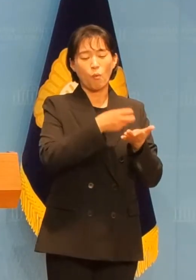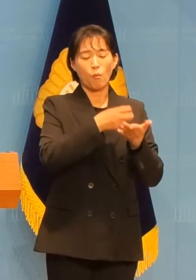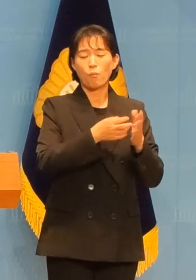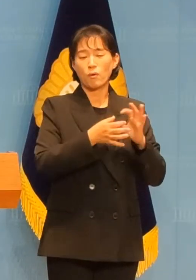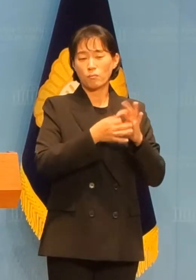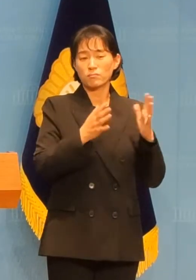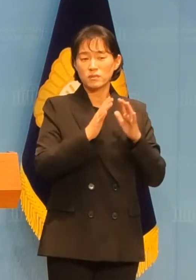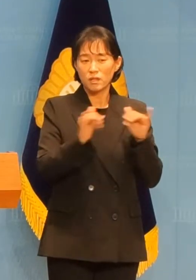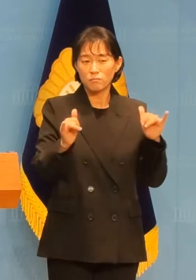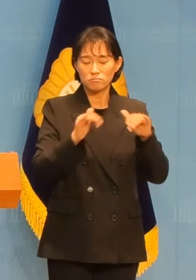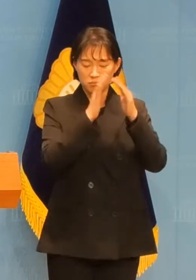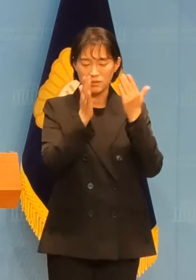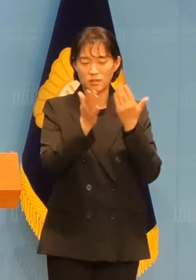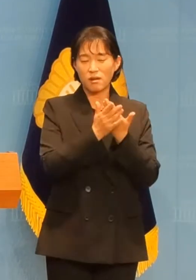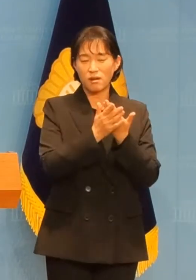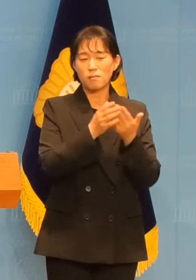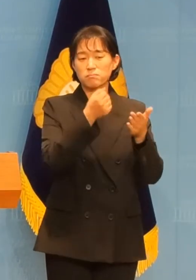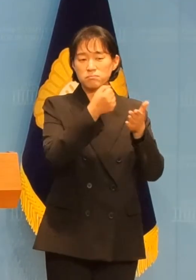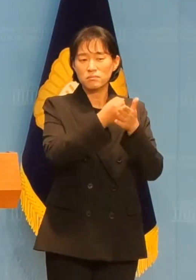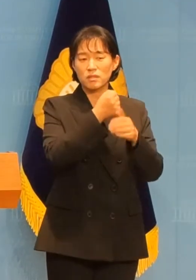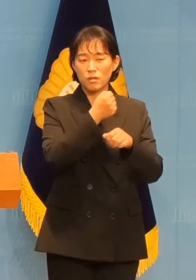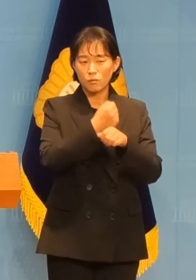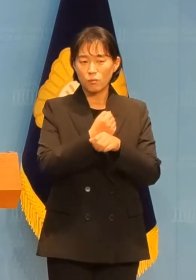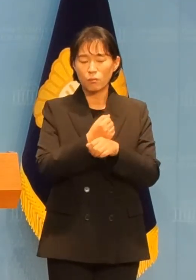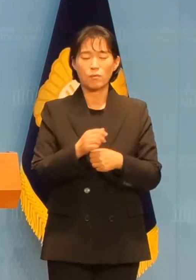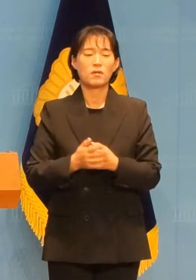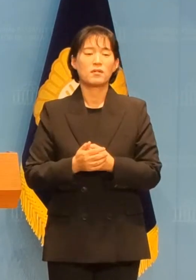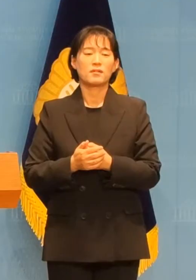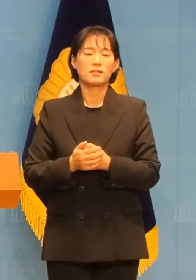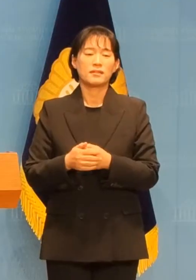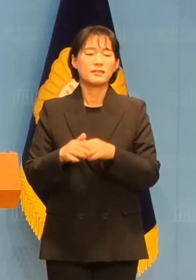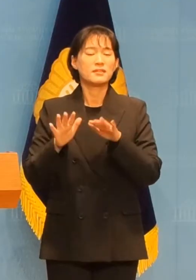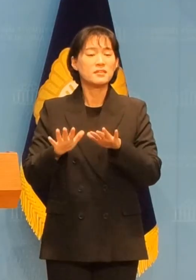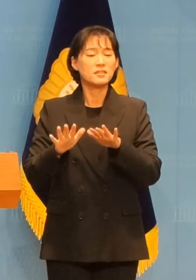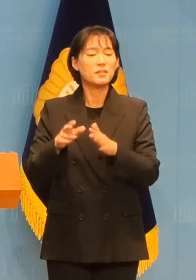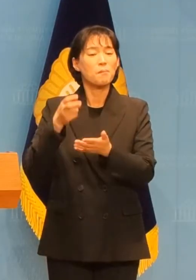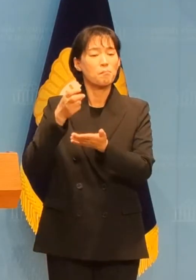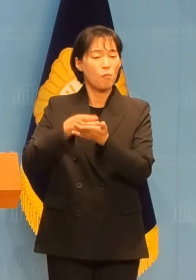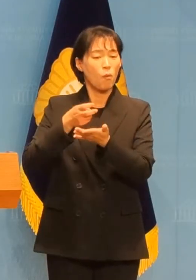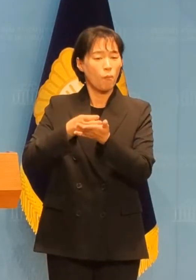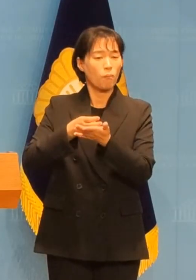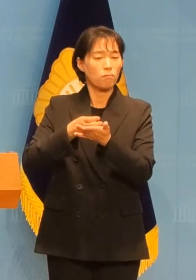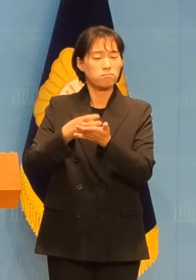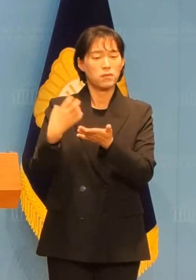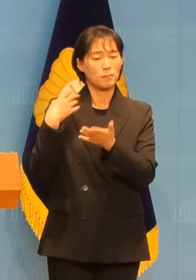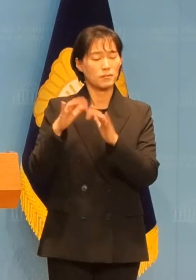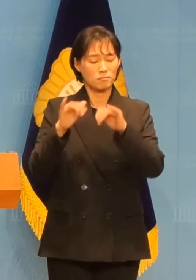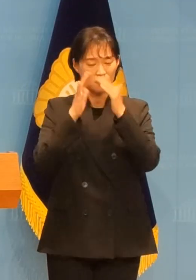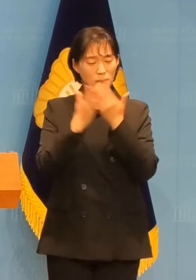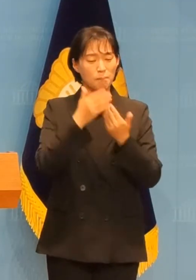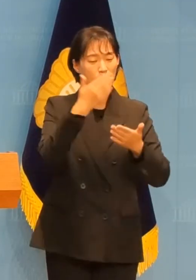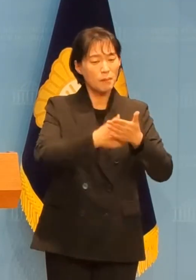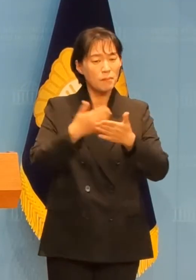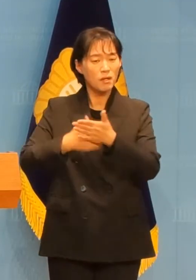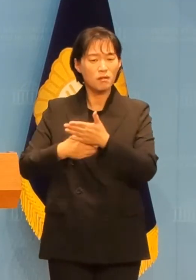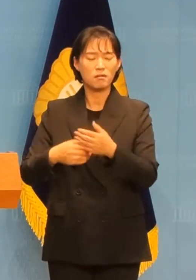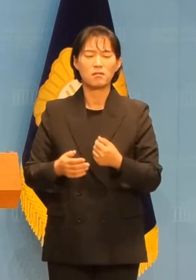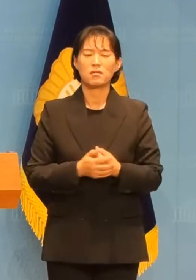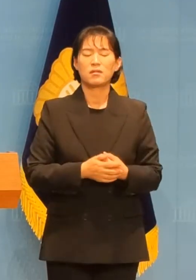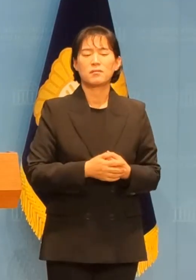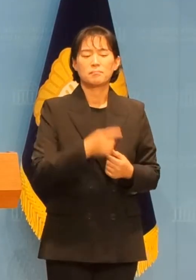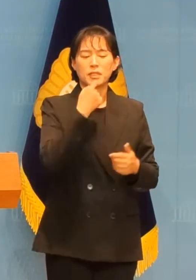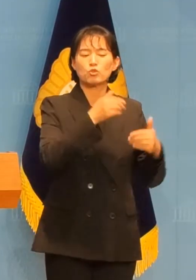상임위원과 사무처장, 차장 자리에서도 현직 법관을 배제했습니다. 결국 민주당이